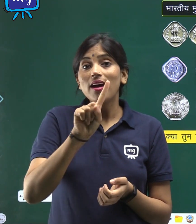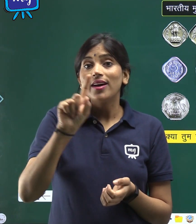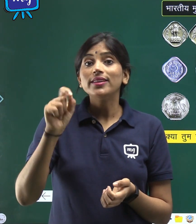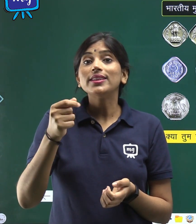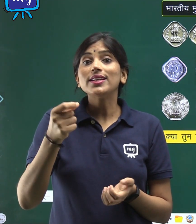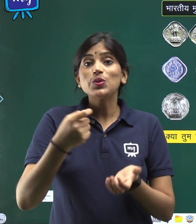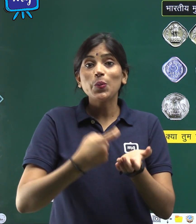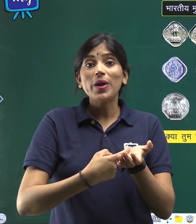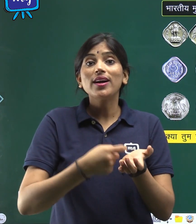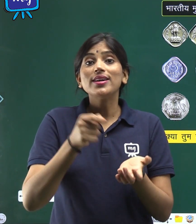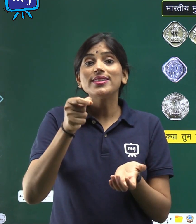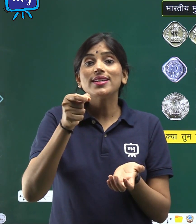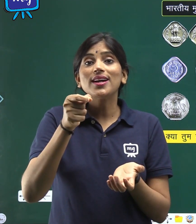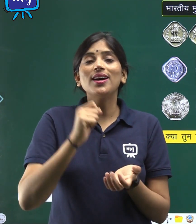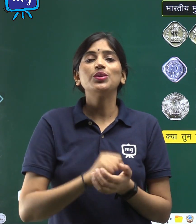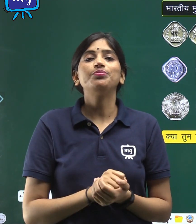10 रुपए का सिक्का।